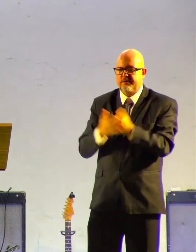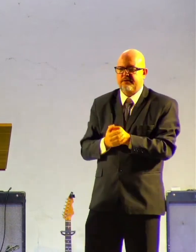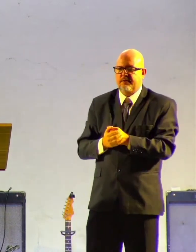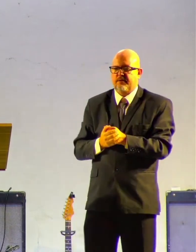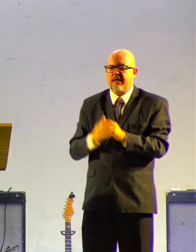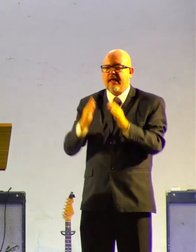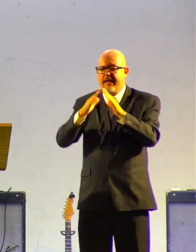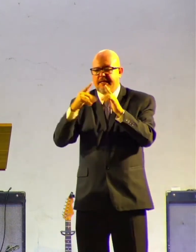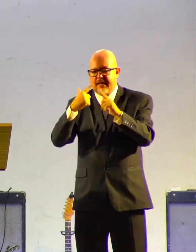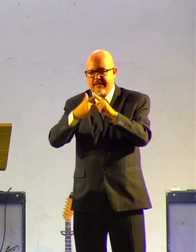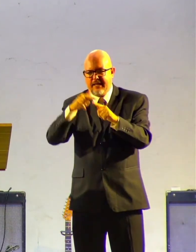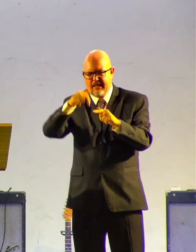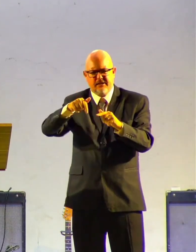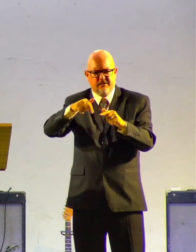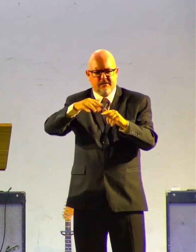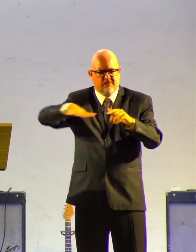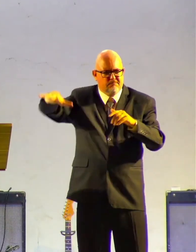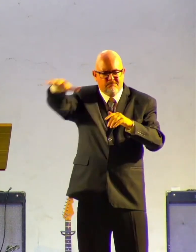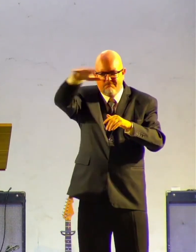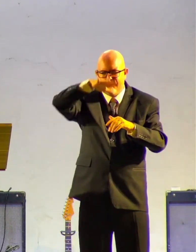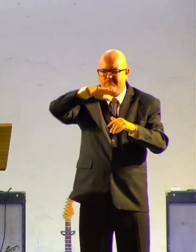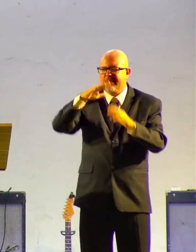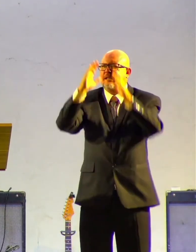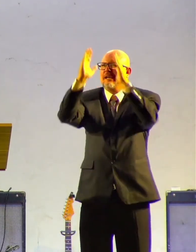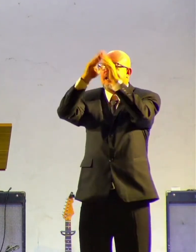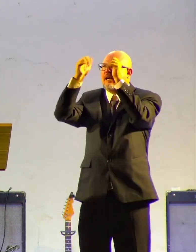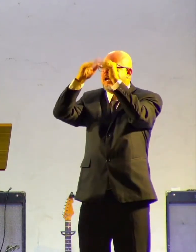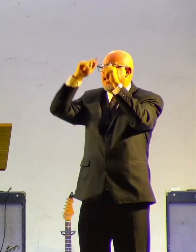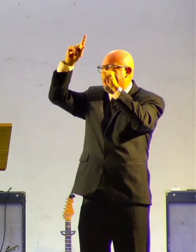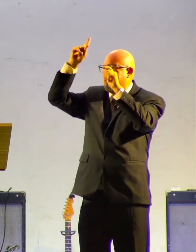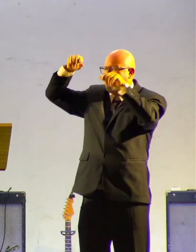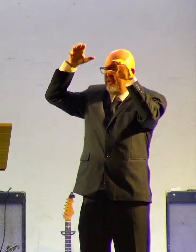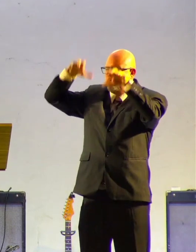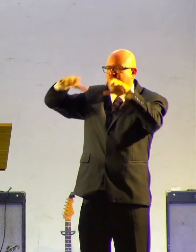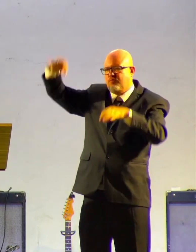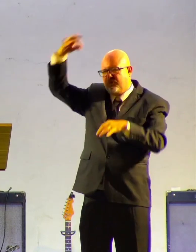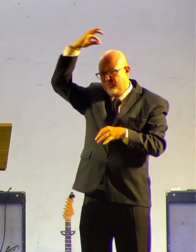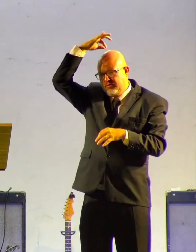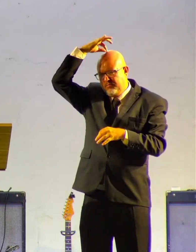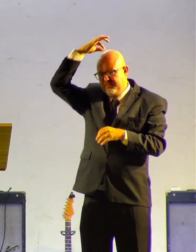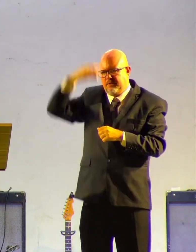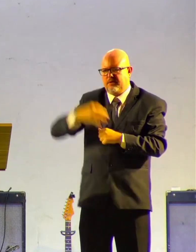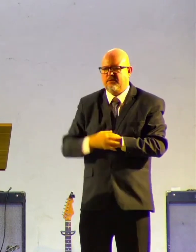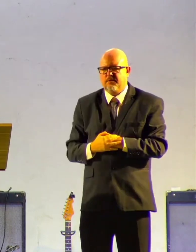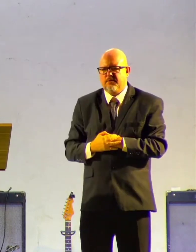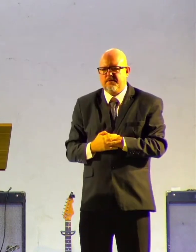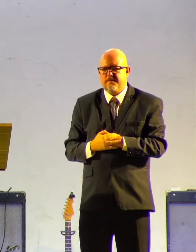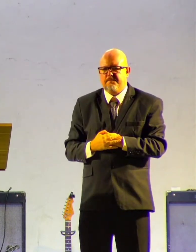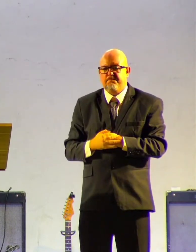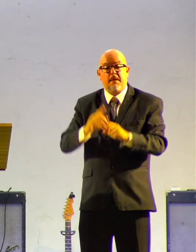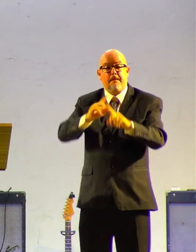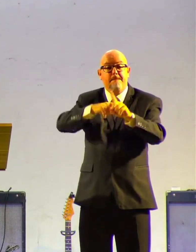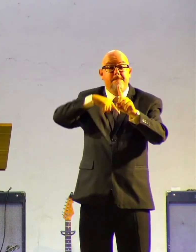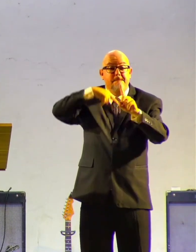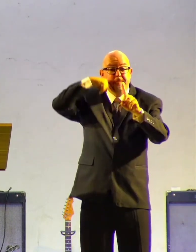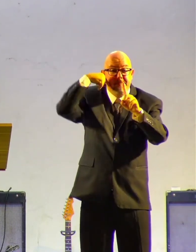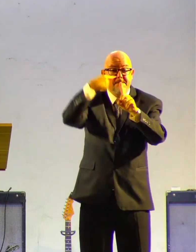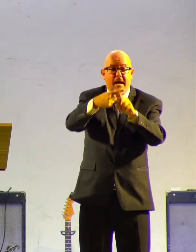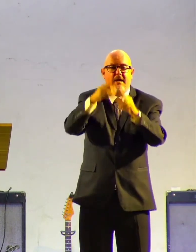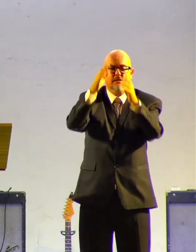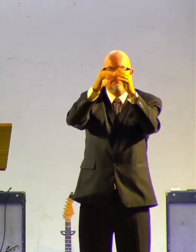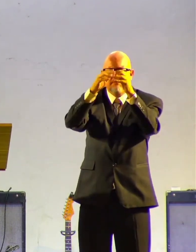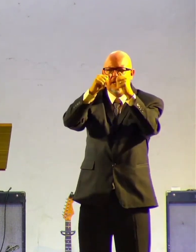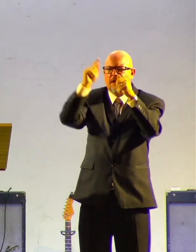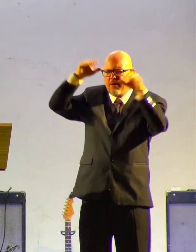é que a igreja do sertão clame pela chuva do Espírito, muito mais do que clamando